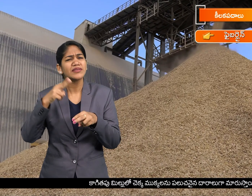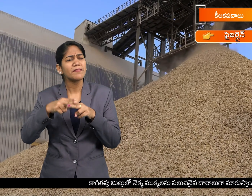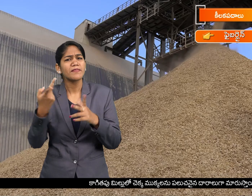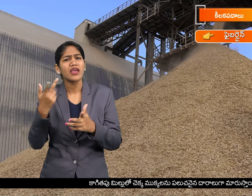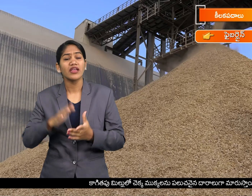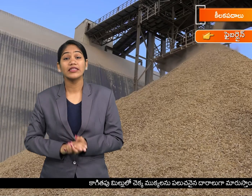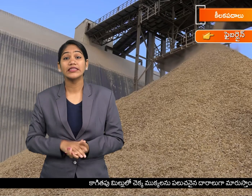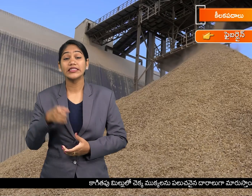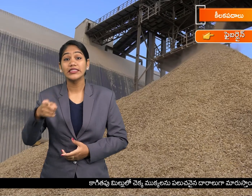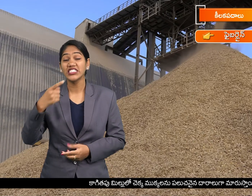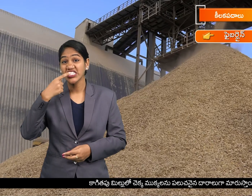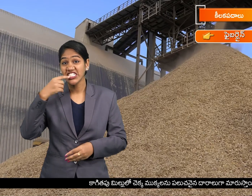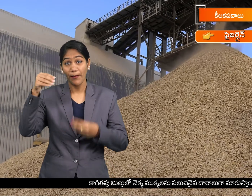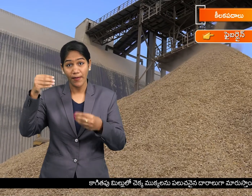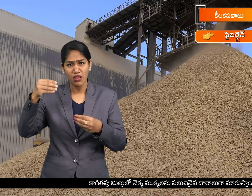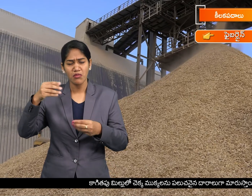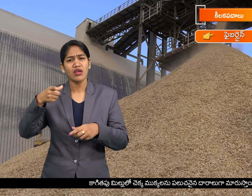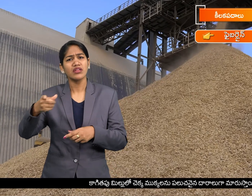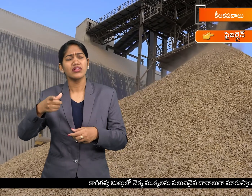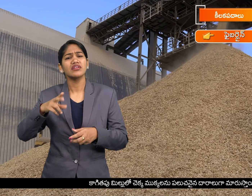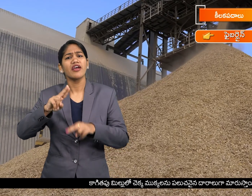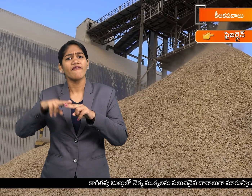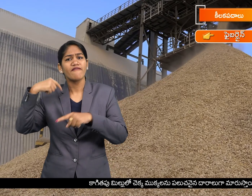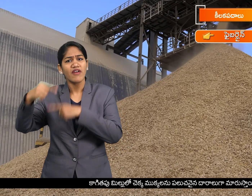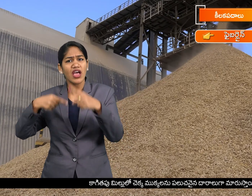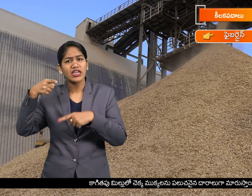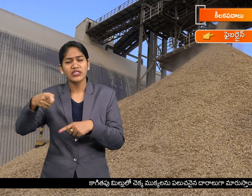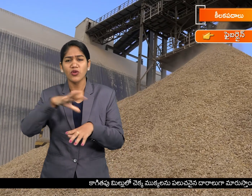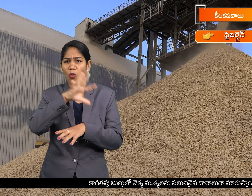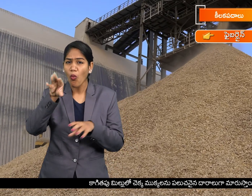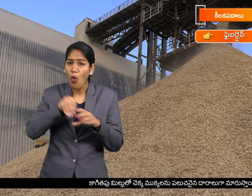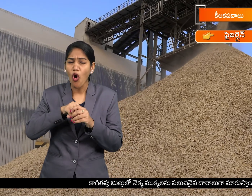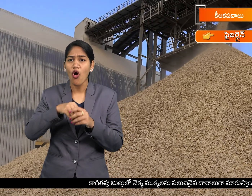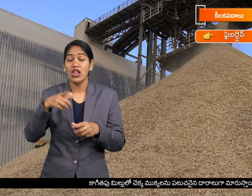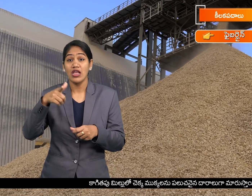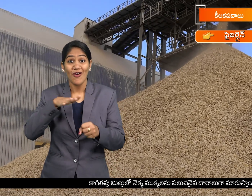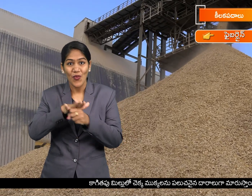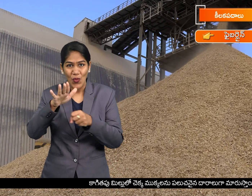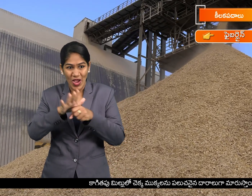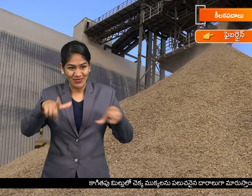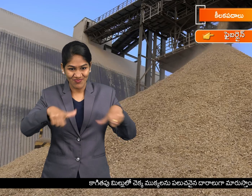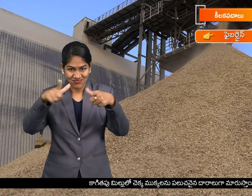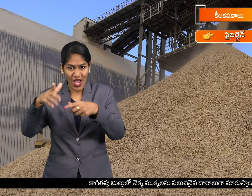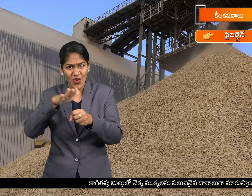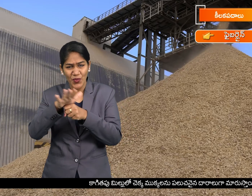కాగితపు మిల్లులో చెక్క ముక్కలను పలుచనైన దారాలుగా మారుస్తారు.